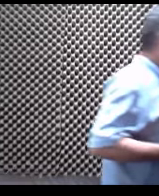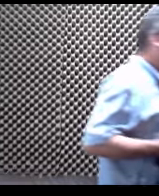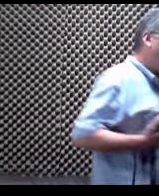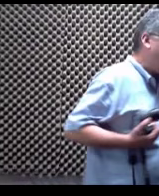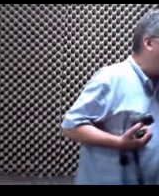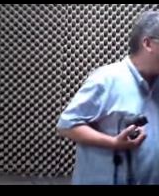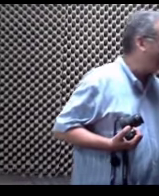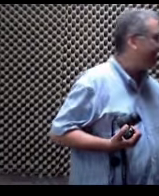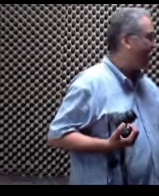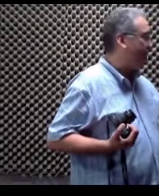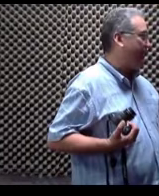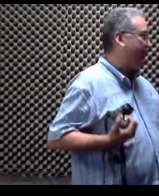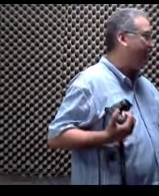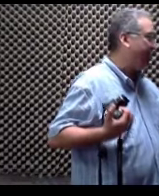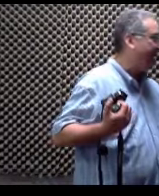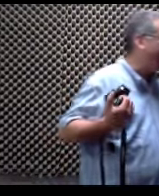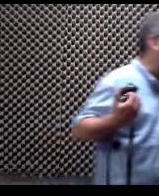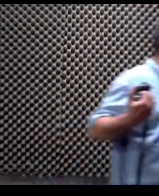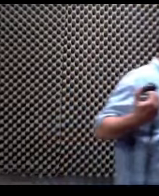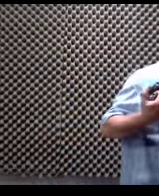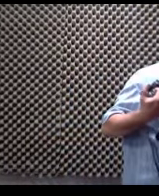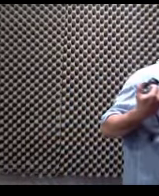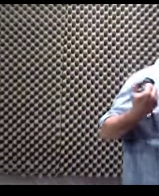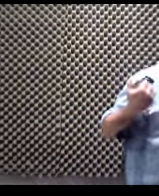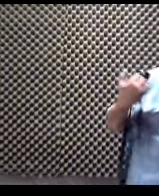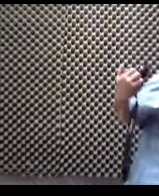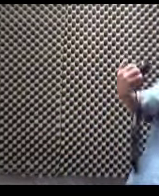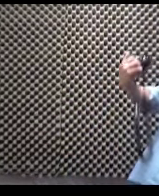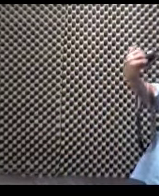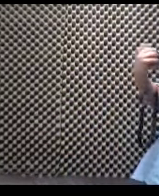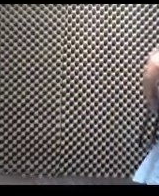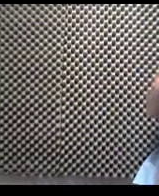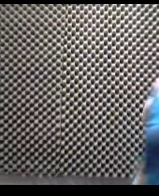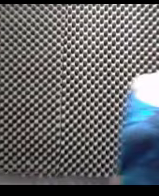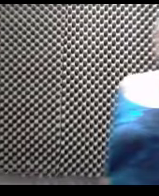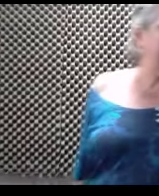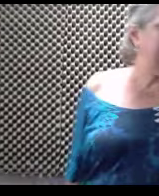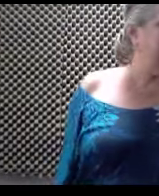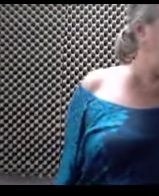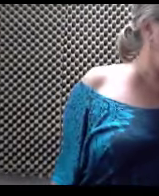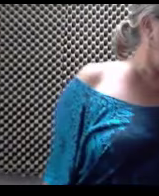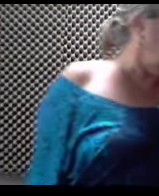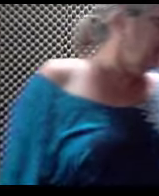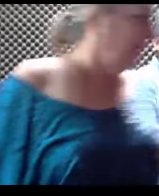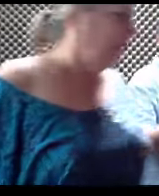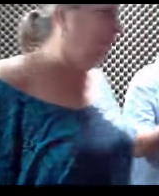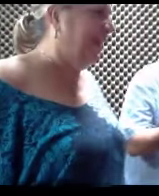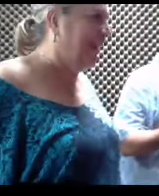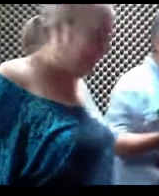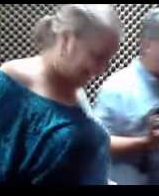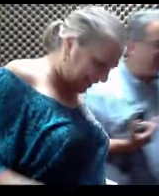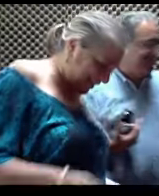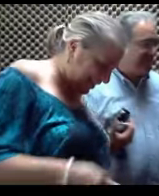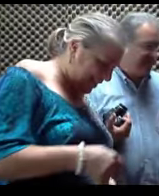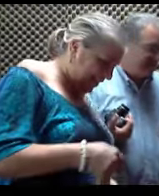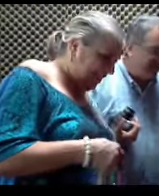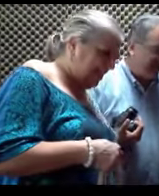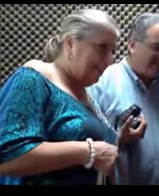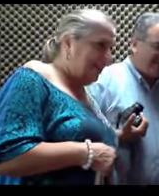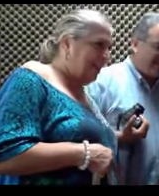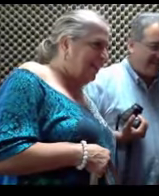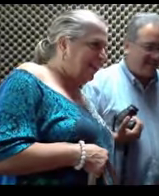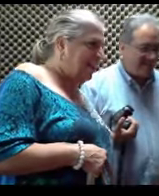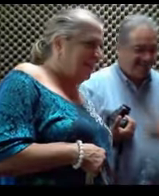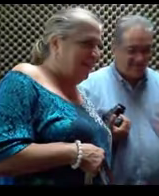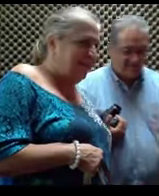Y al final me falló. No arriesgues ese gran smartphone en una red lenta. Cámbiate ya y ponlo a correr en la red más rápida